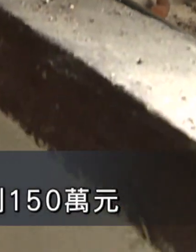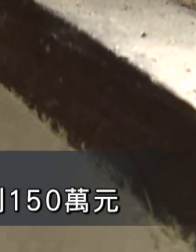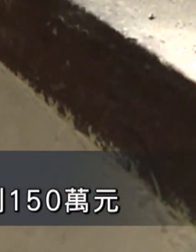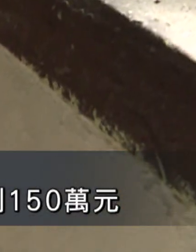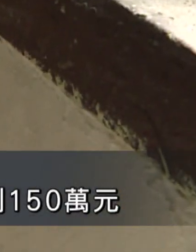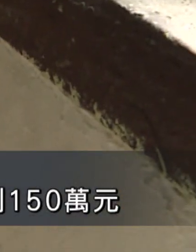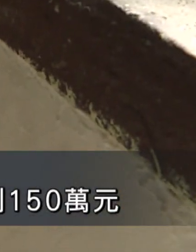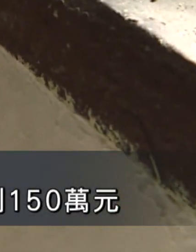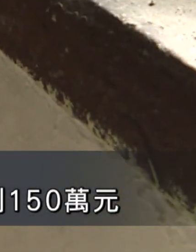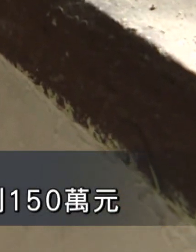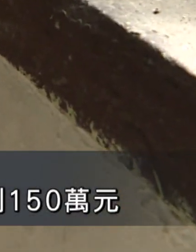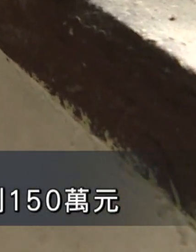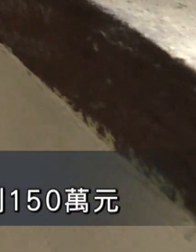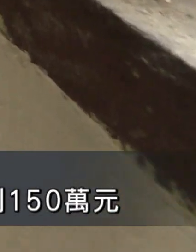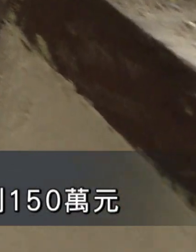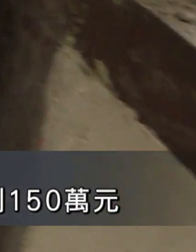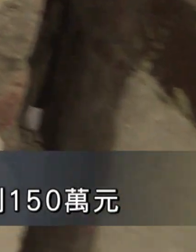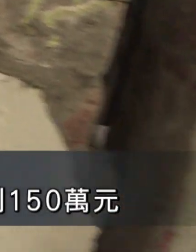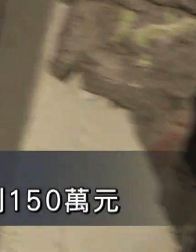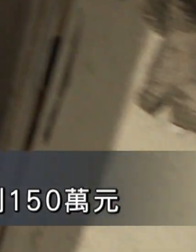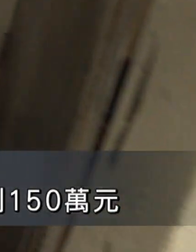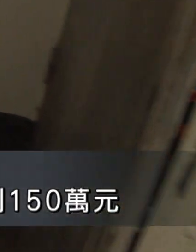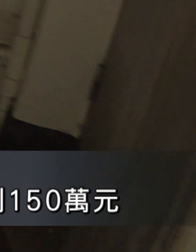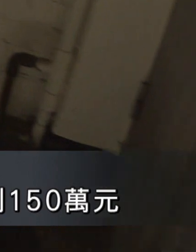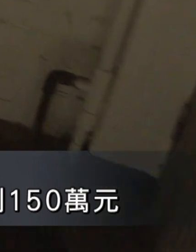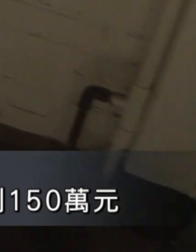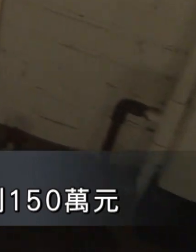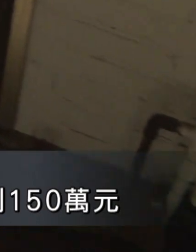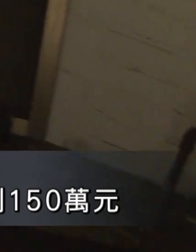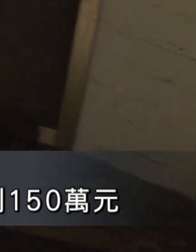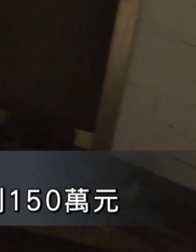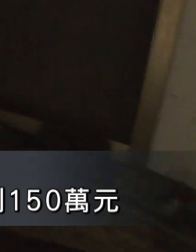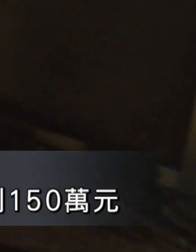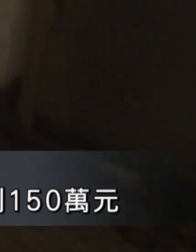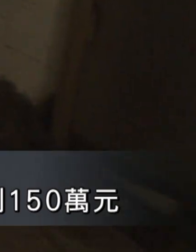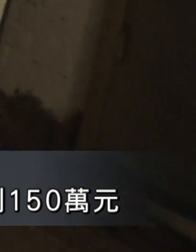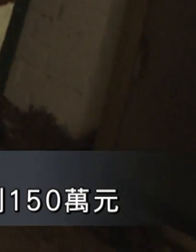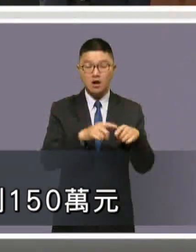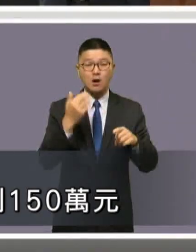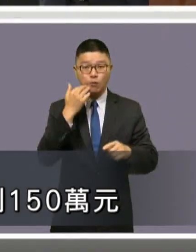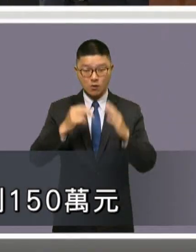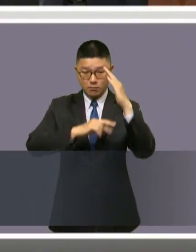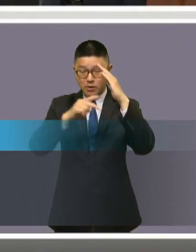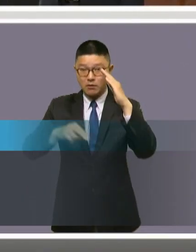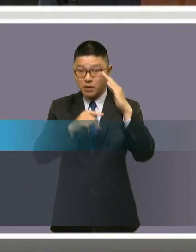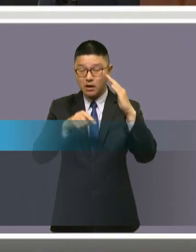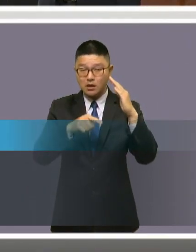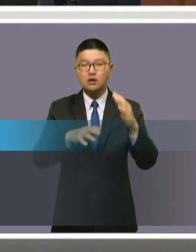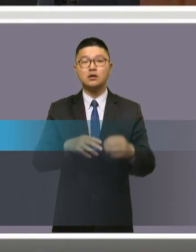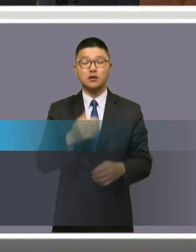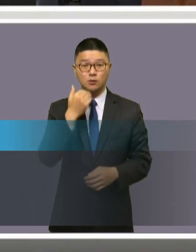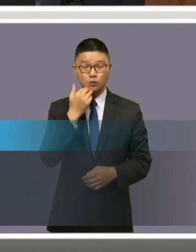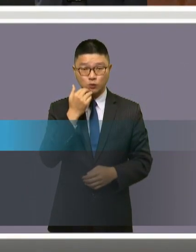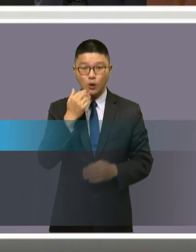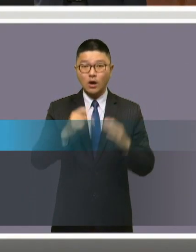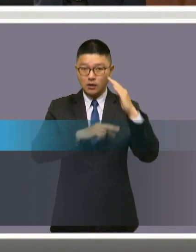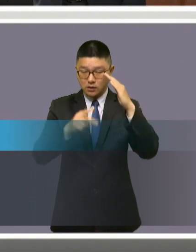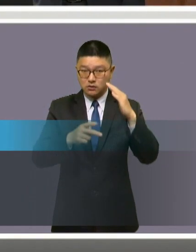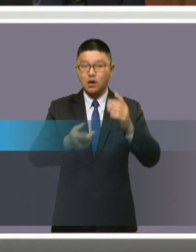个月1.8万，修缮住宅贷款利息补贴也提高到150万元。 如果他是经过修缮可以达到正常使用